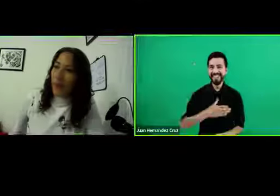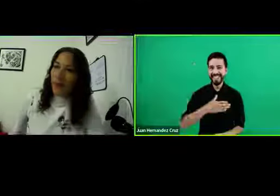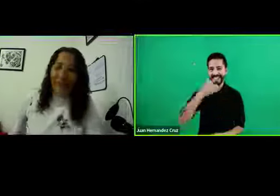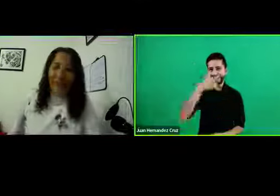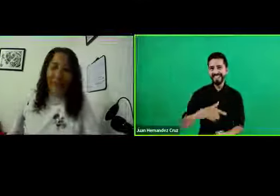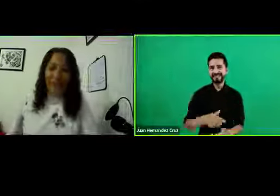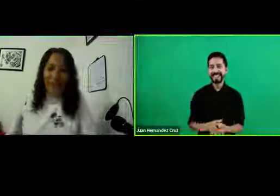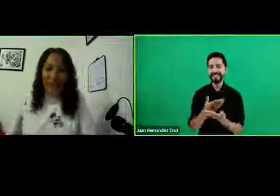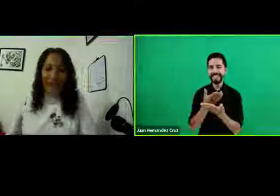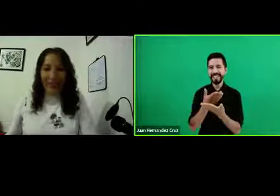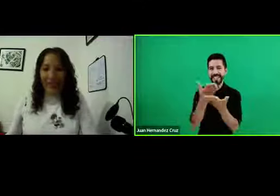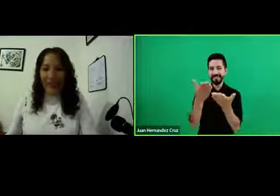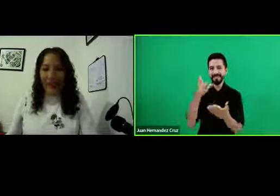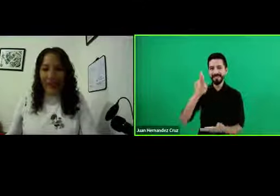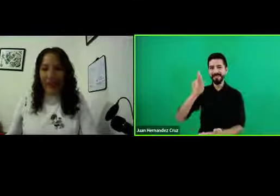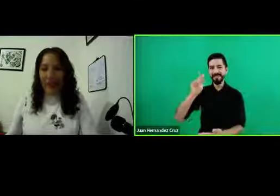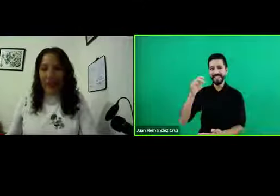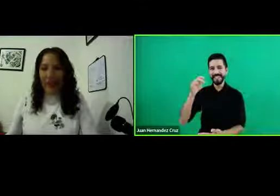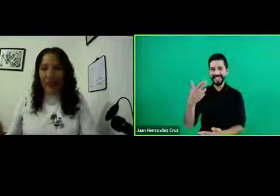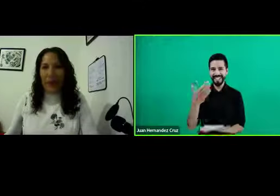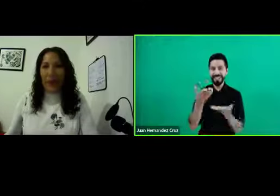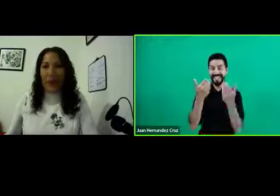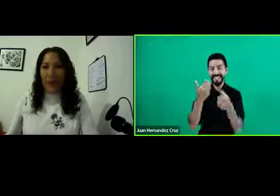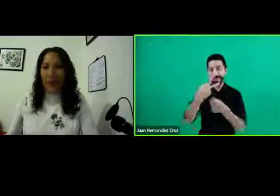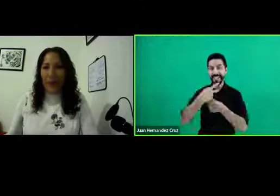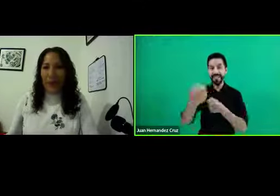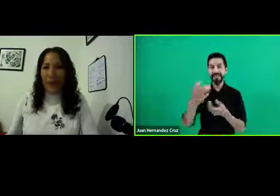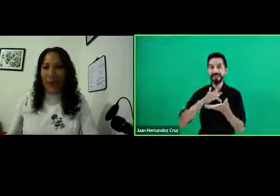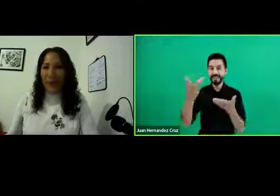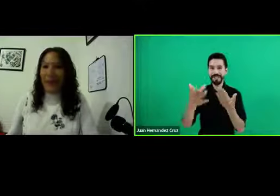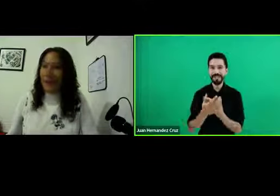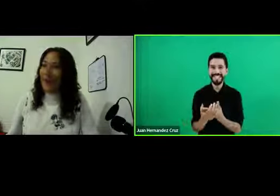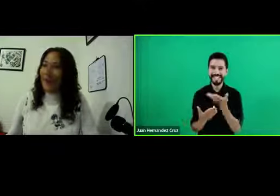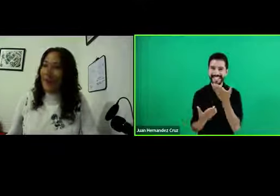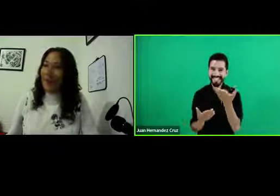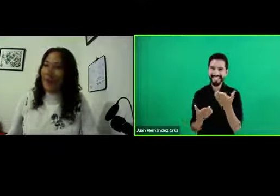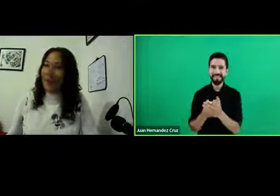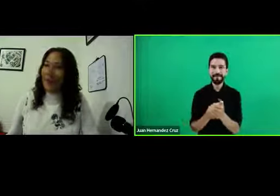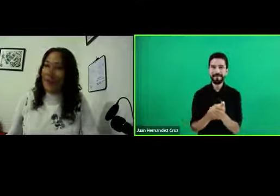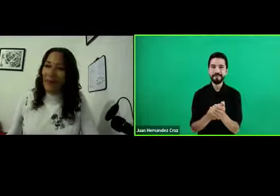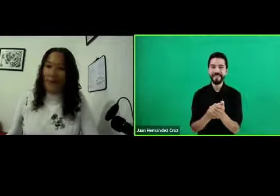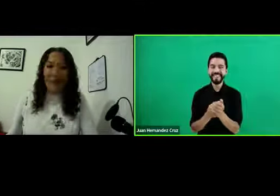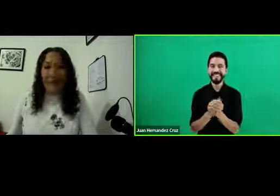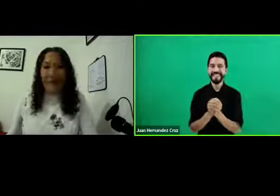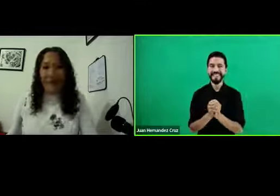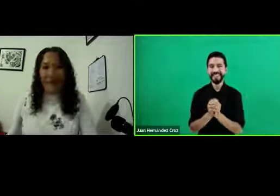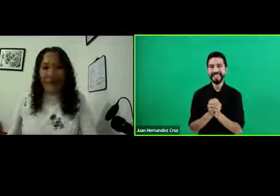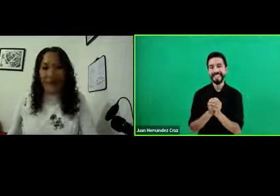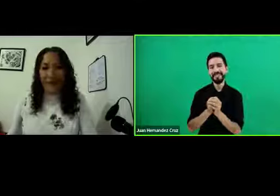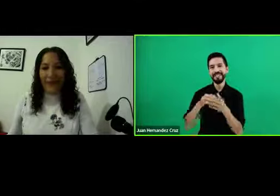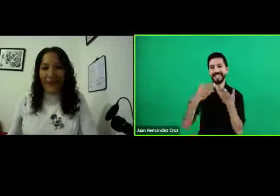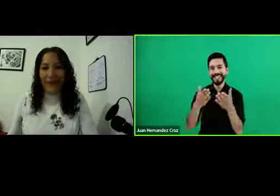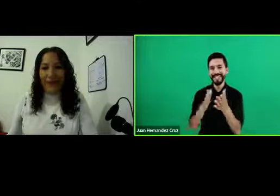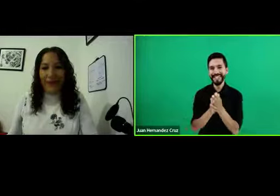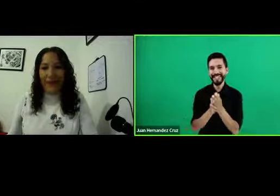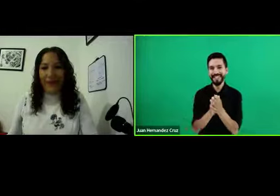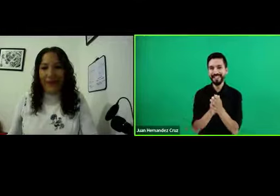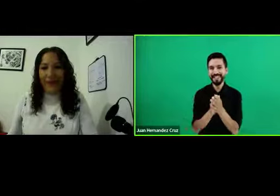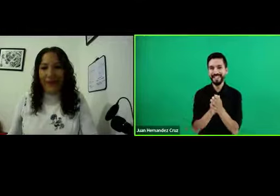Hola, buenas noches. Me da muchísimo gusto que me hayan invitado. Muchísimas gracias a ti y también a